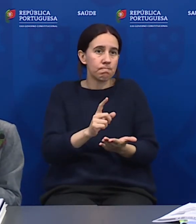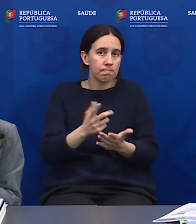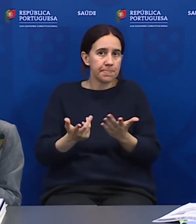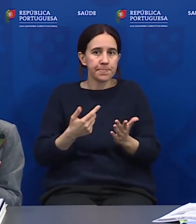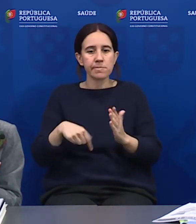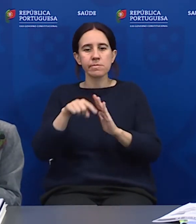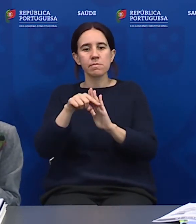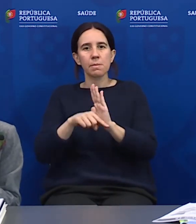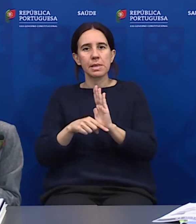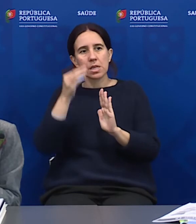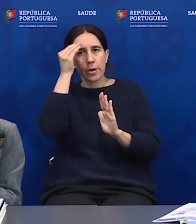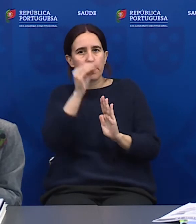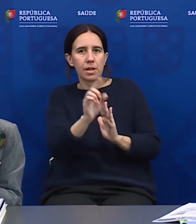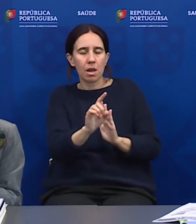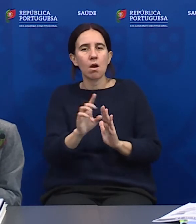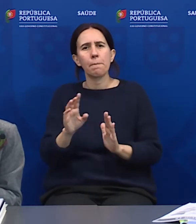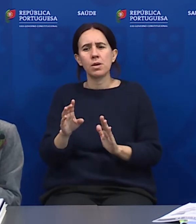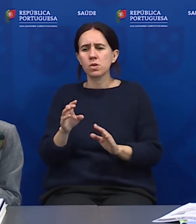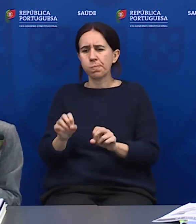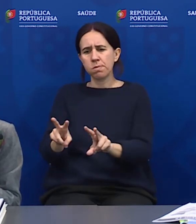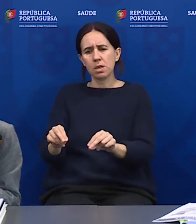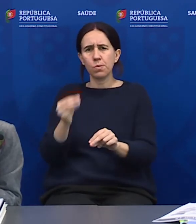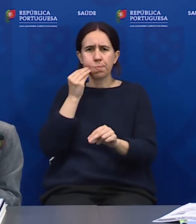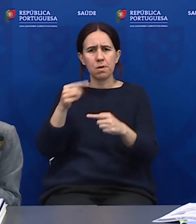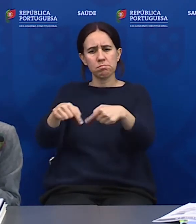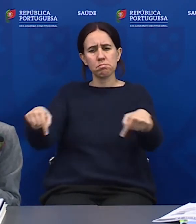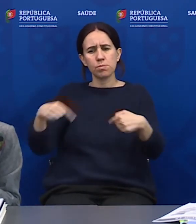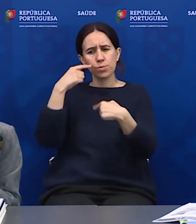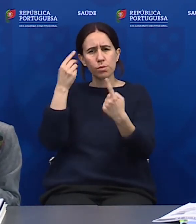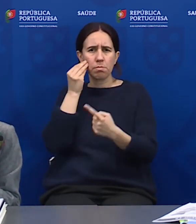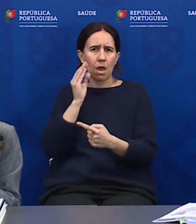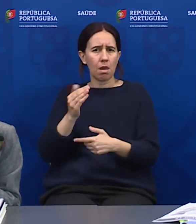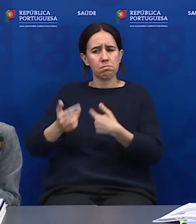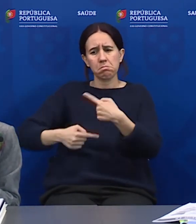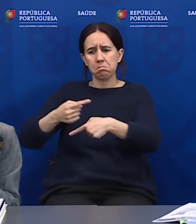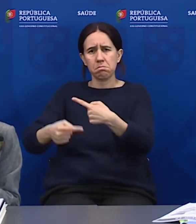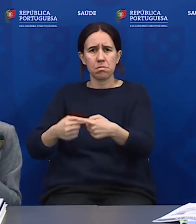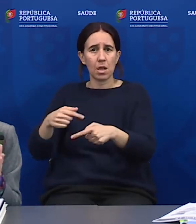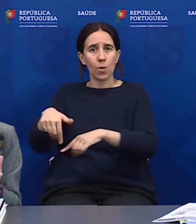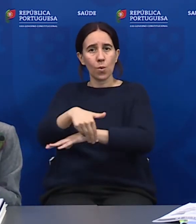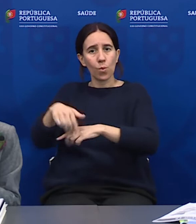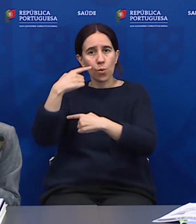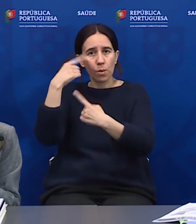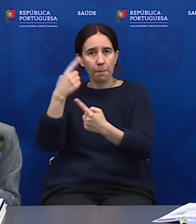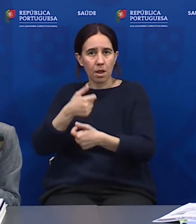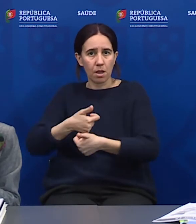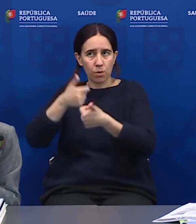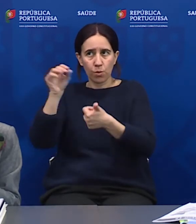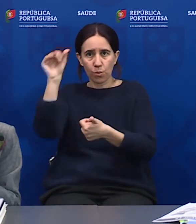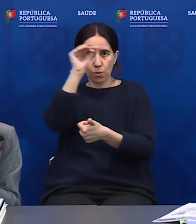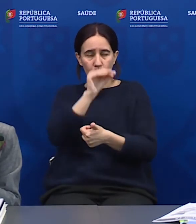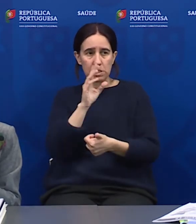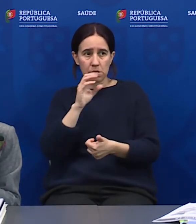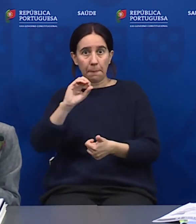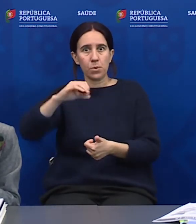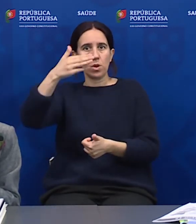uma medida que se recomenda. Agora, a limpeza habitual dos espaços públicos faz parte da higienização urbana. Agora, se me perguntar se é uma prioridade